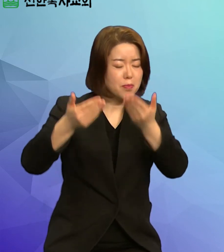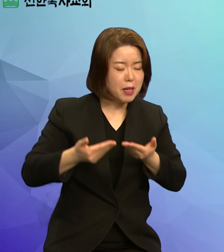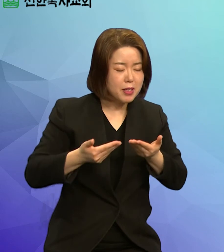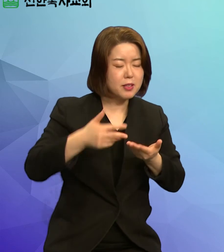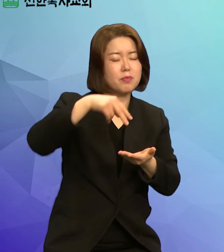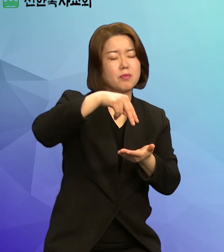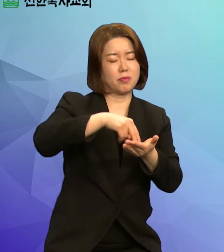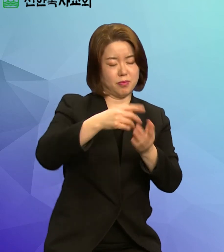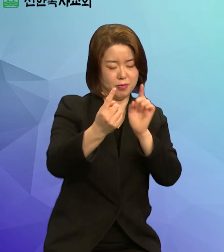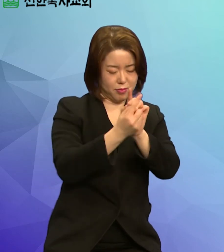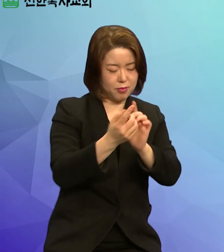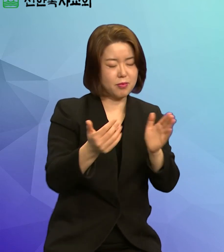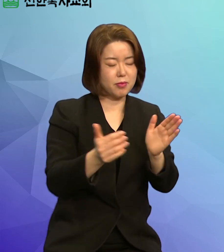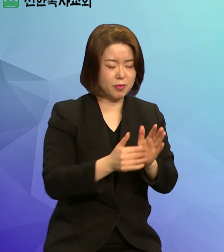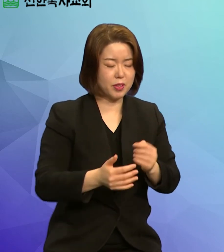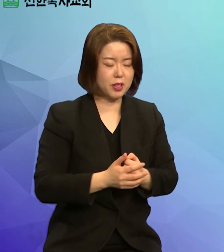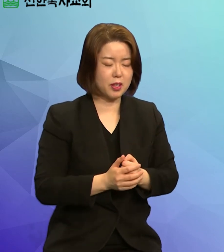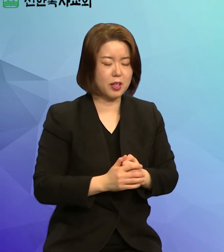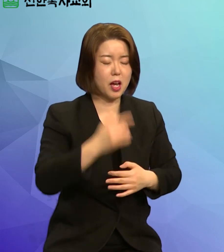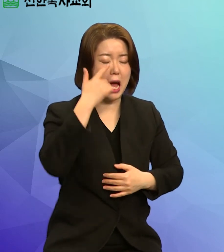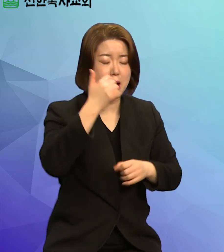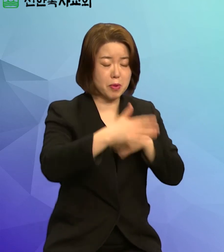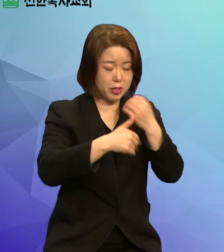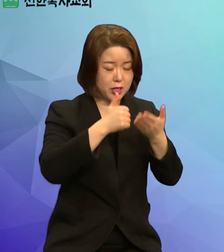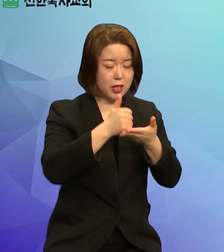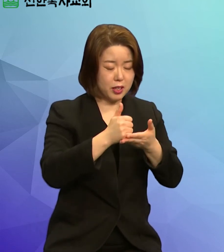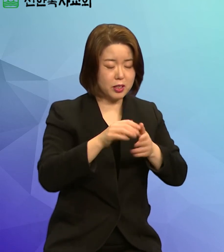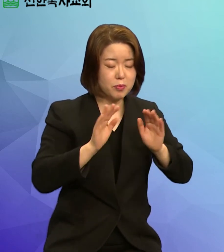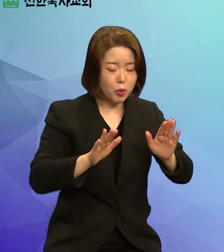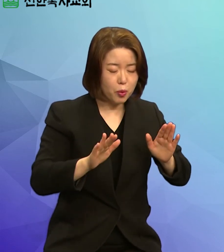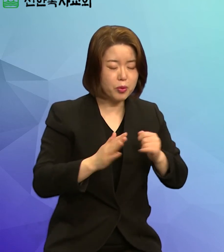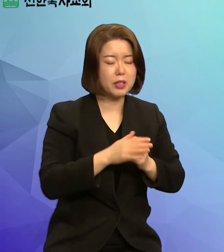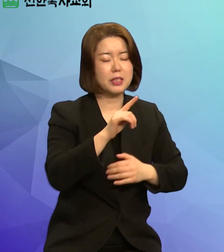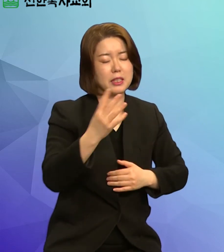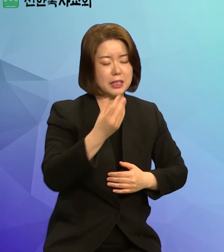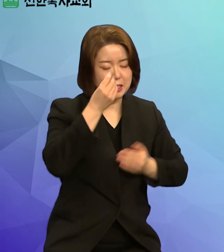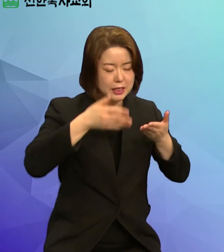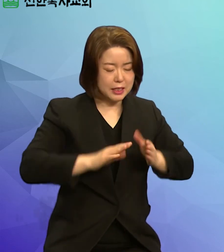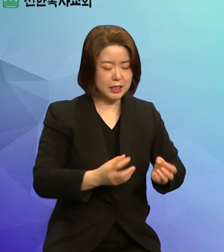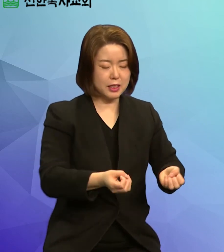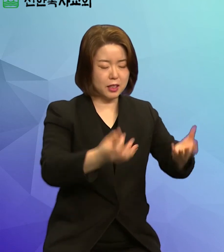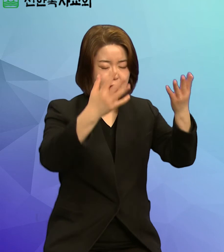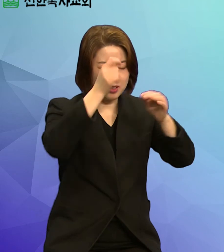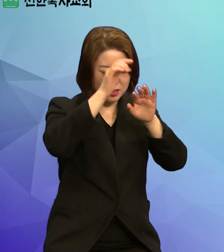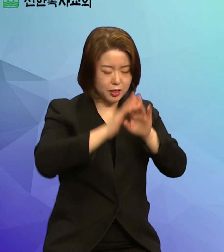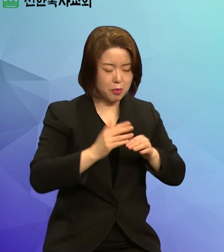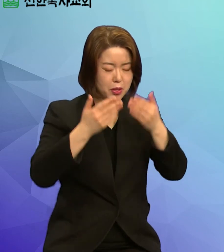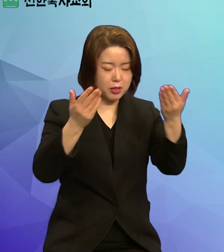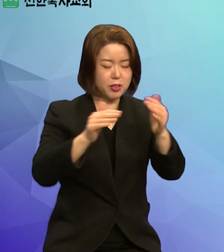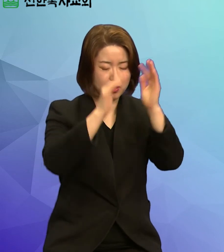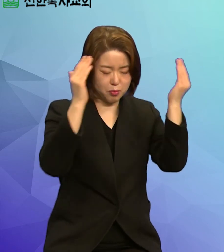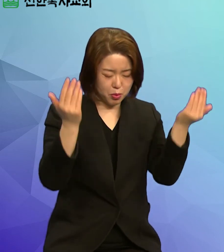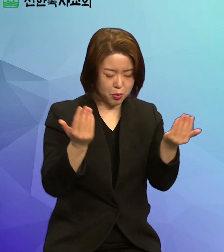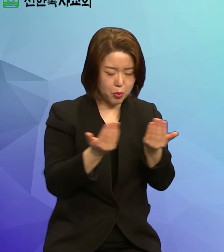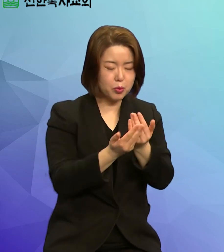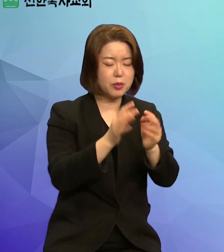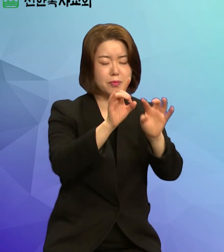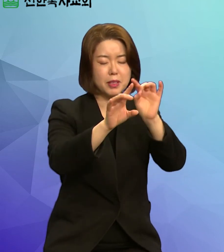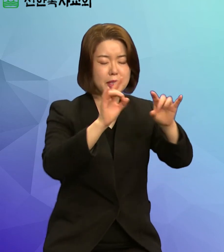섰습니다. 아버지 하나님, 오늘 이 성탄주일 예배를 드리는 모든 성도들의